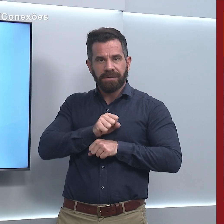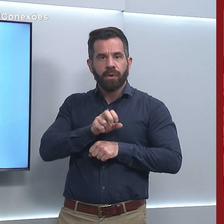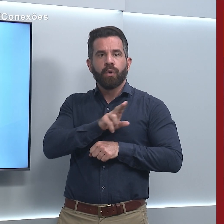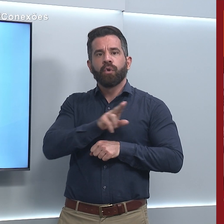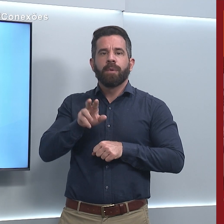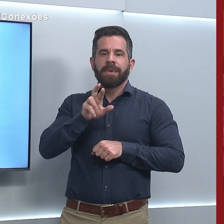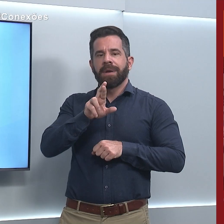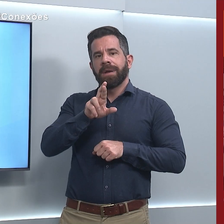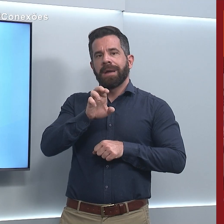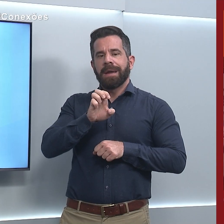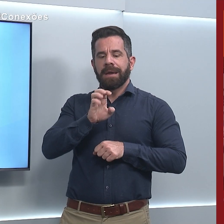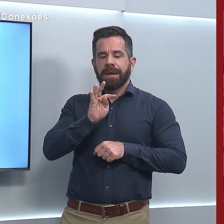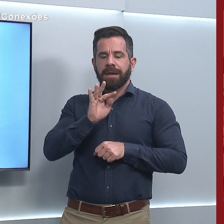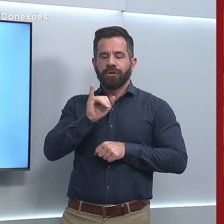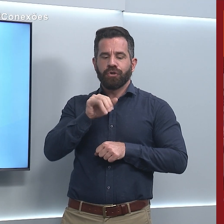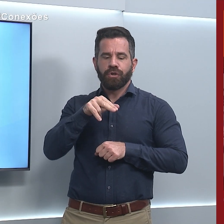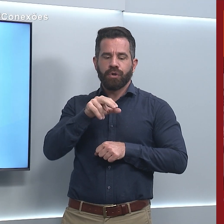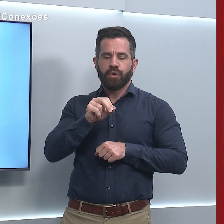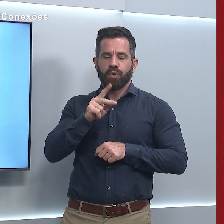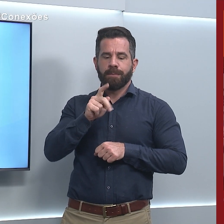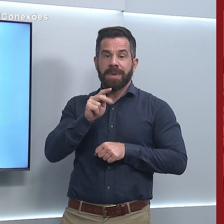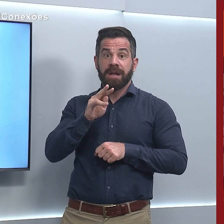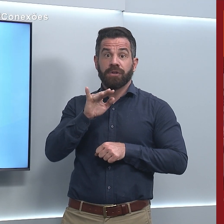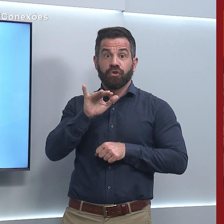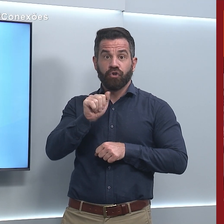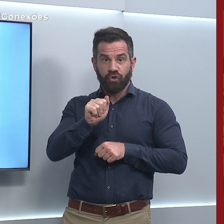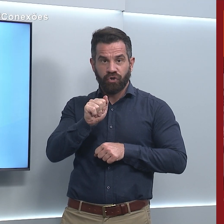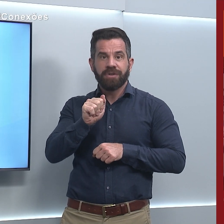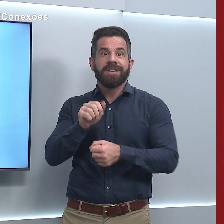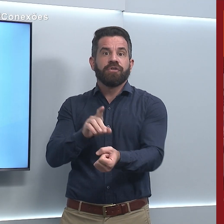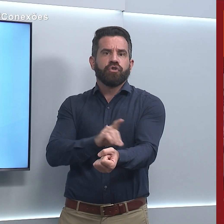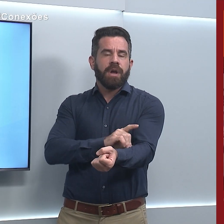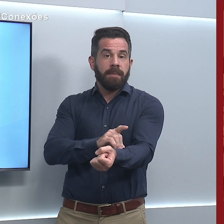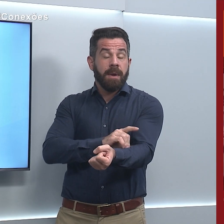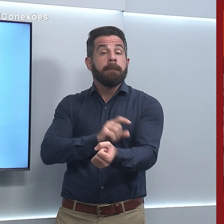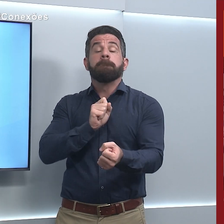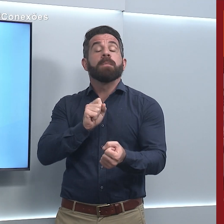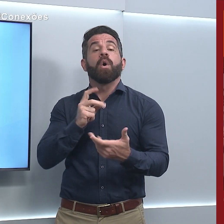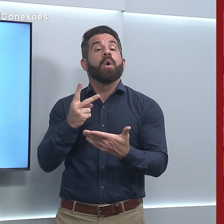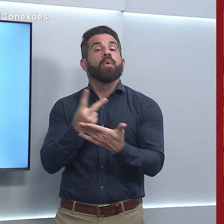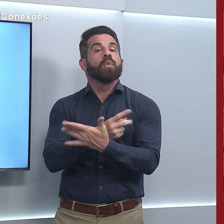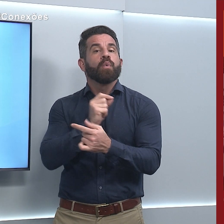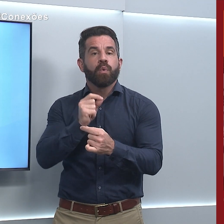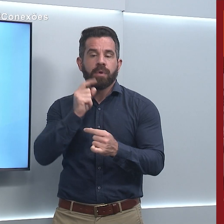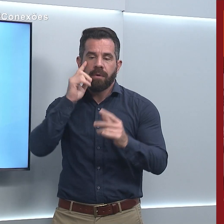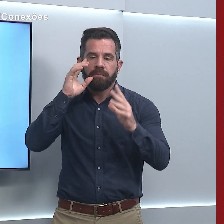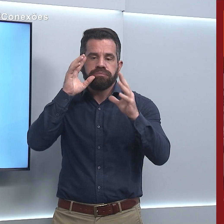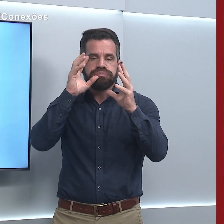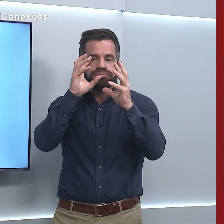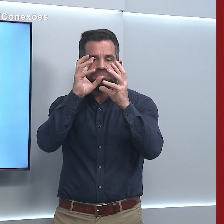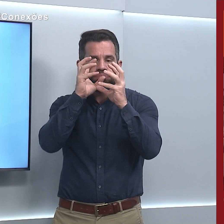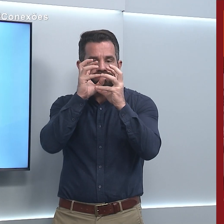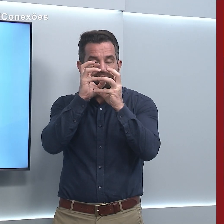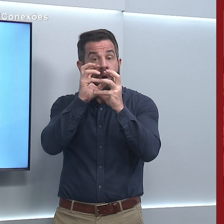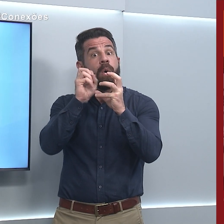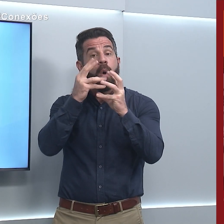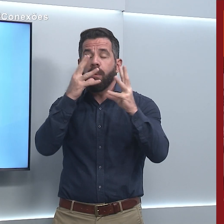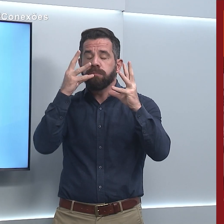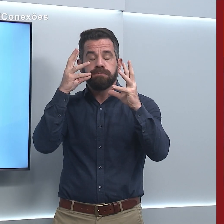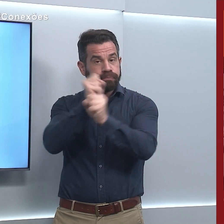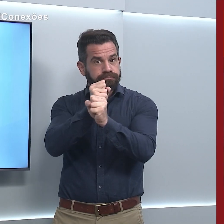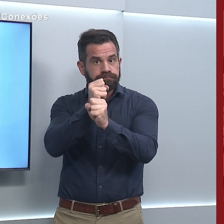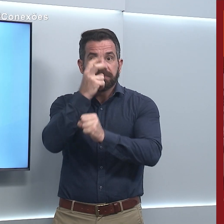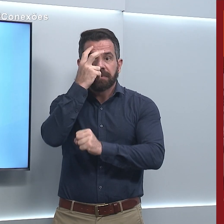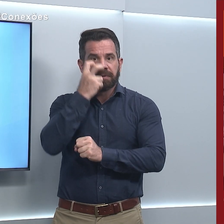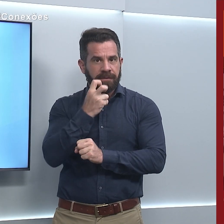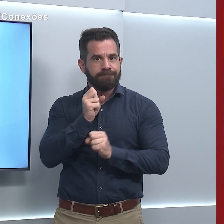diabética, uma doença que pode causar perda parcial ou total da visão. Segundo o CBO, há estudos